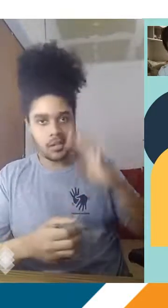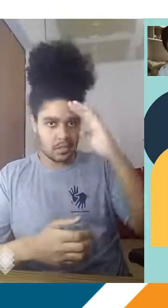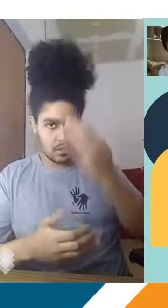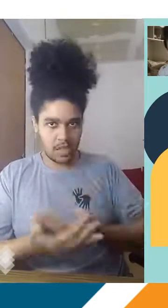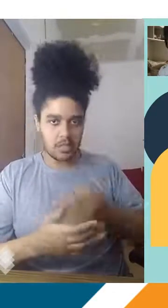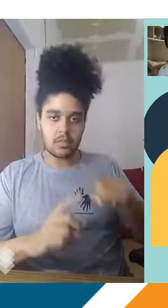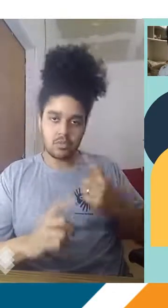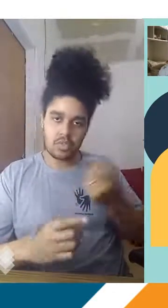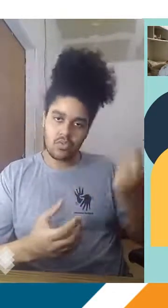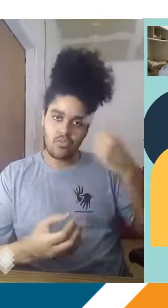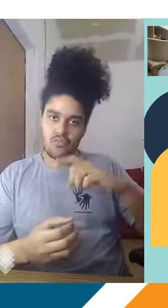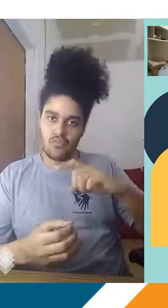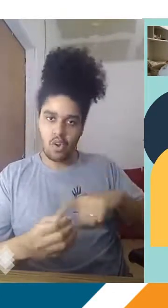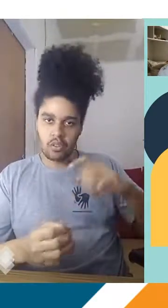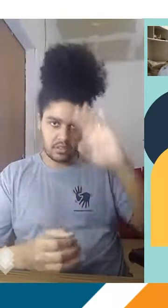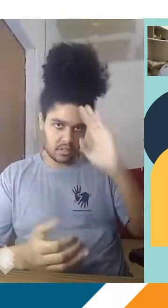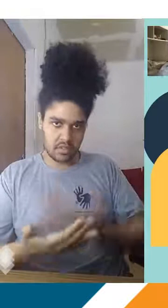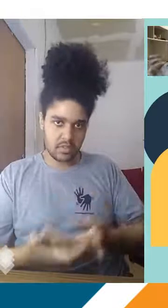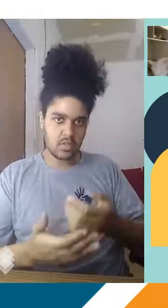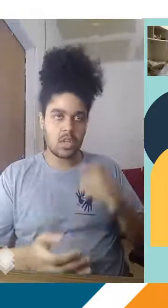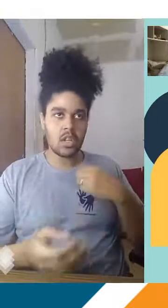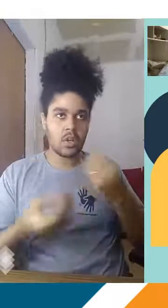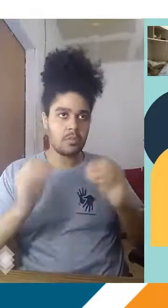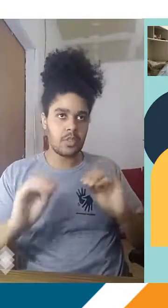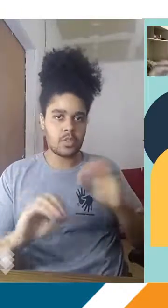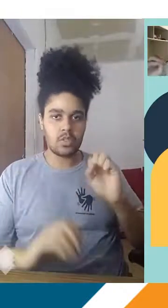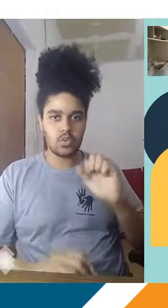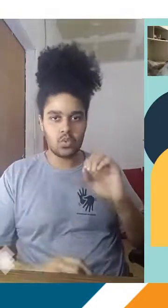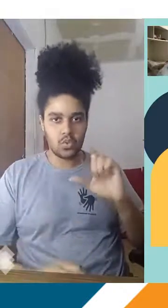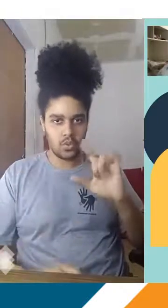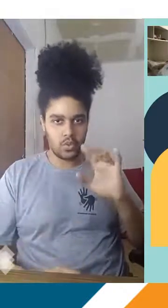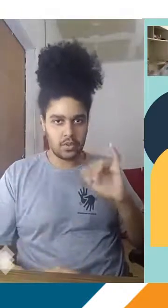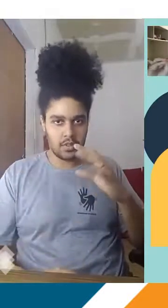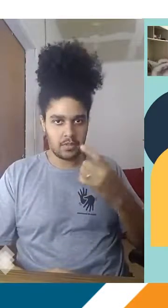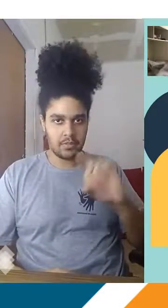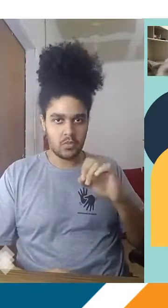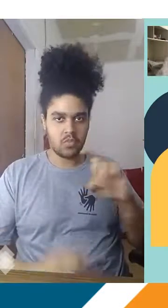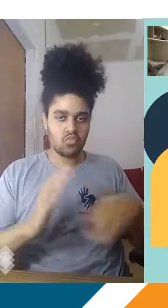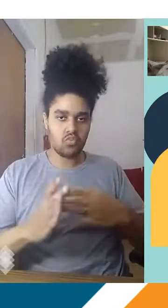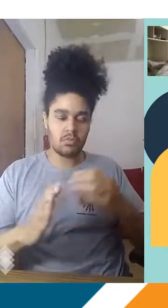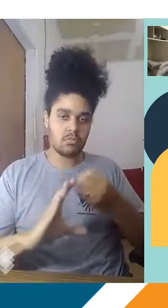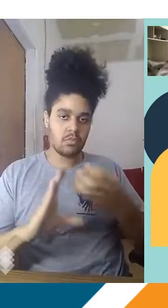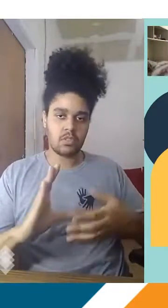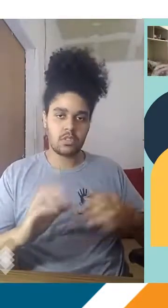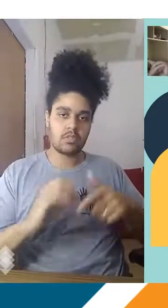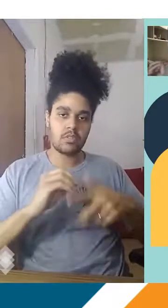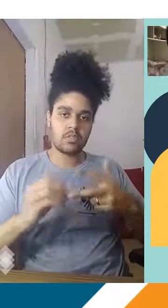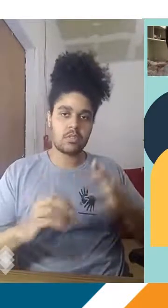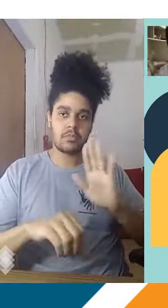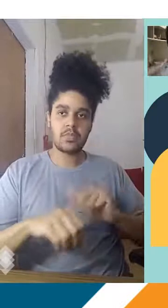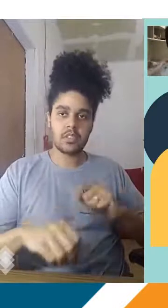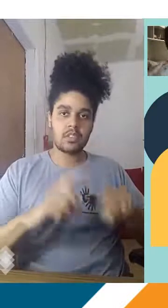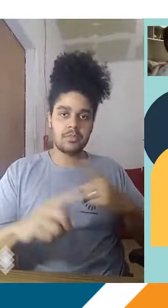volta a tese. Depois que a gente trouxe de volta a tese, a gente vai trazer a solução para os problemas atendendo a todos os critérios que o